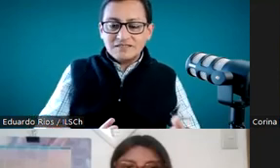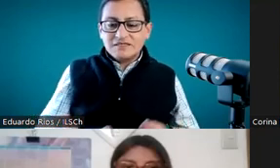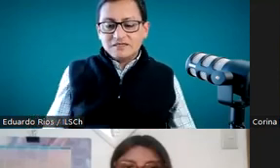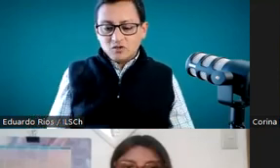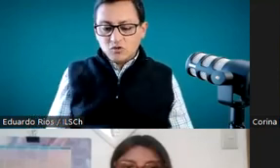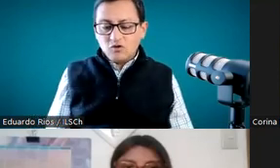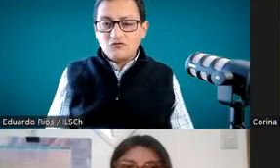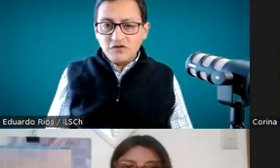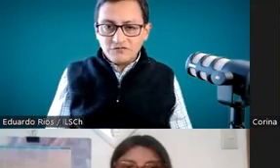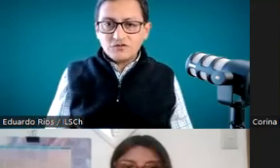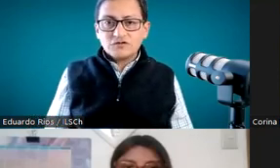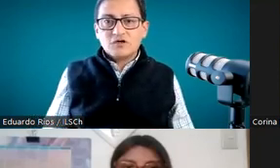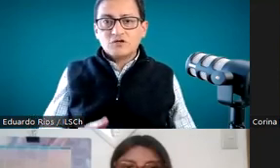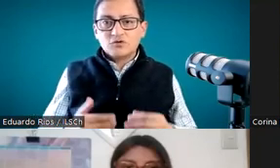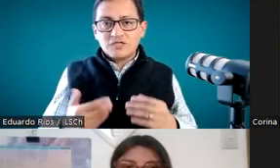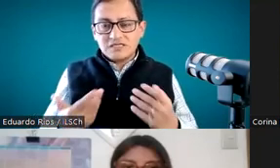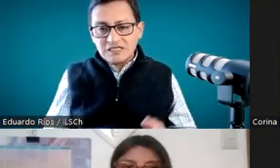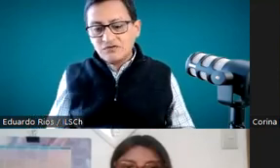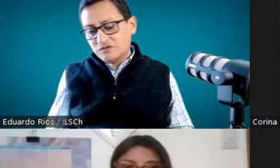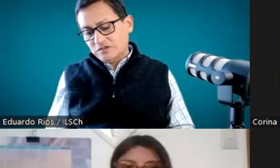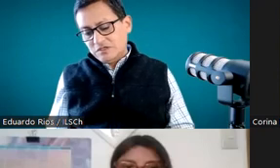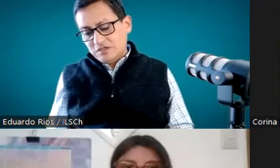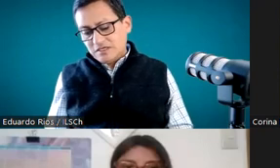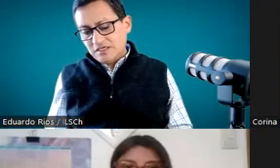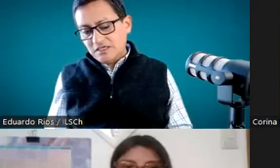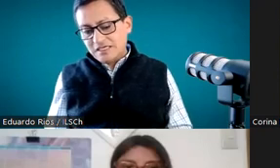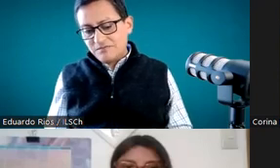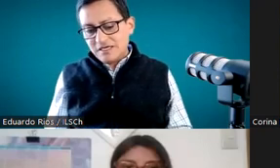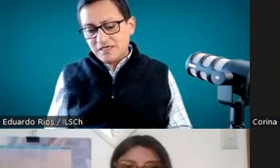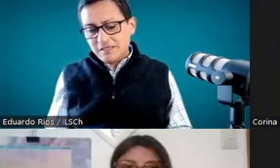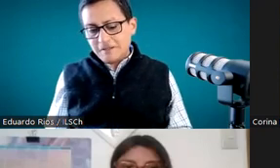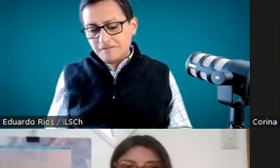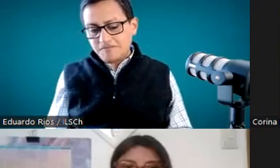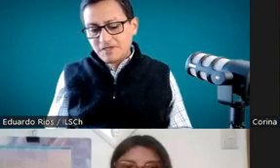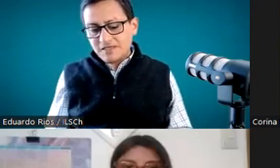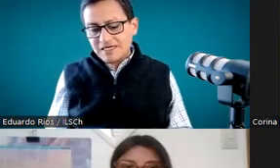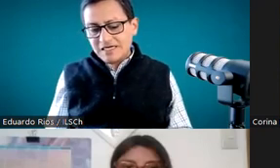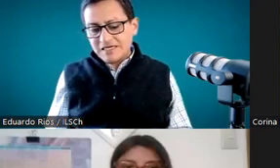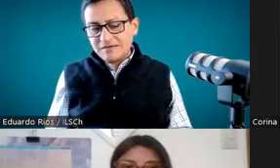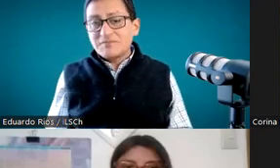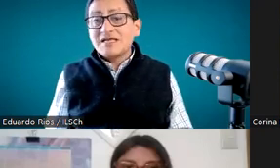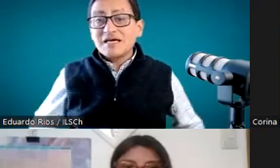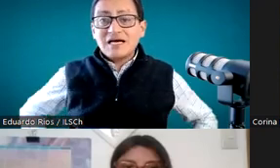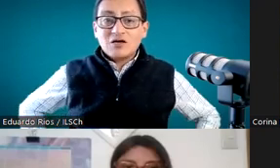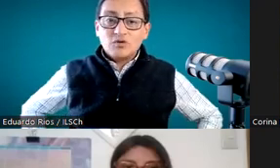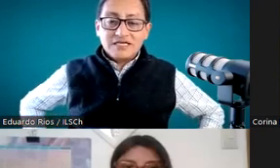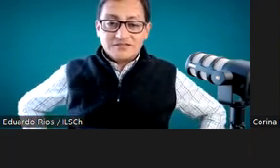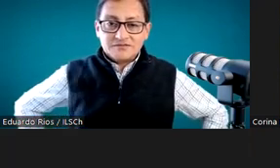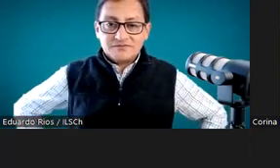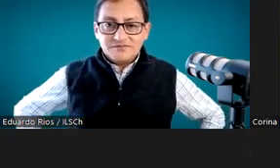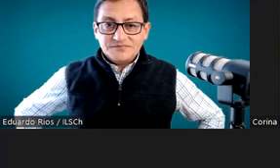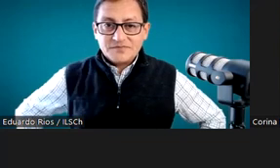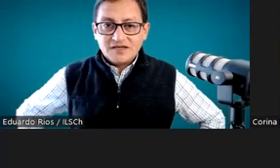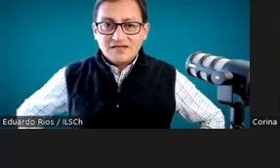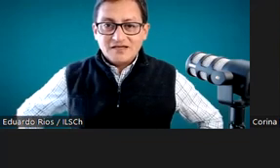ideas como los verbos, los sustantivos y también darle vida a la